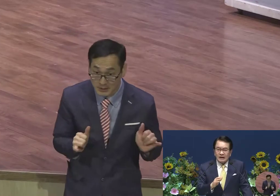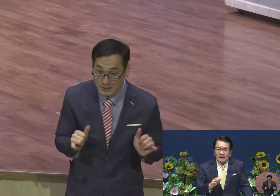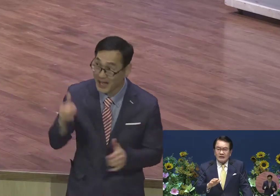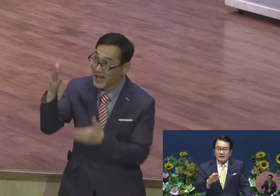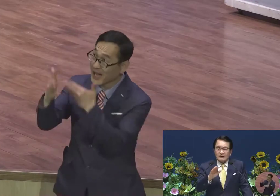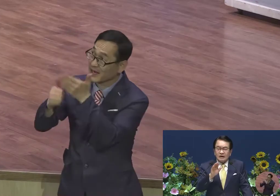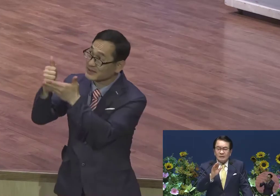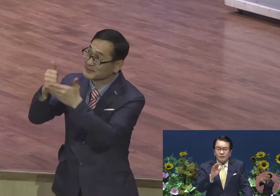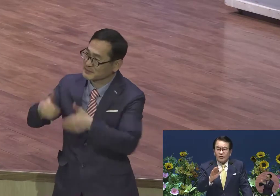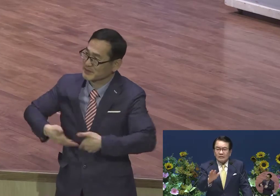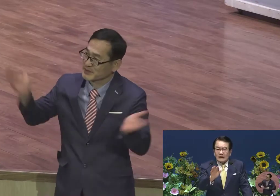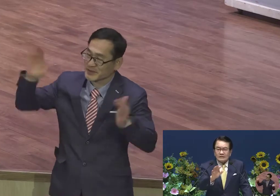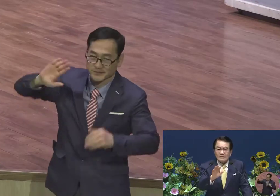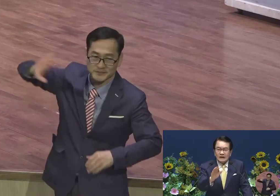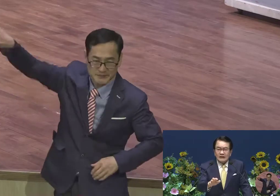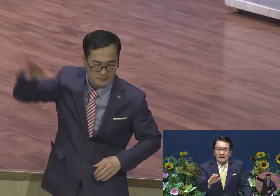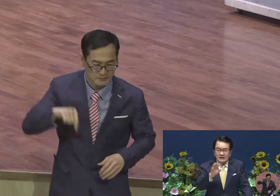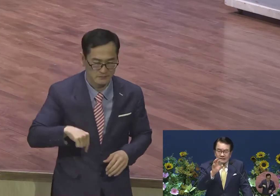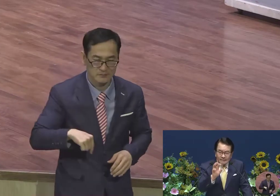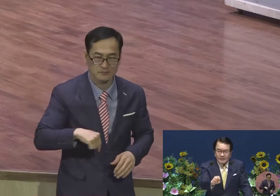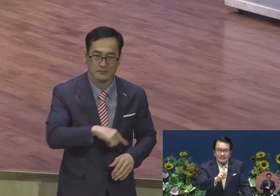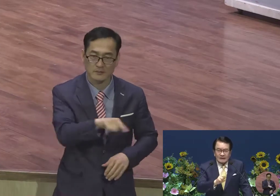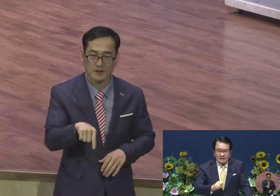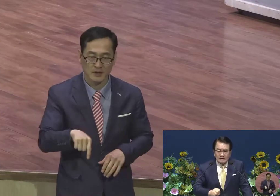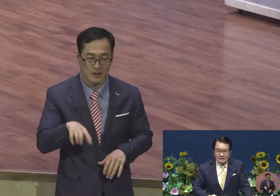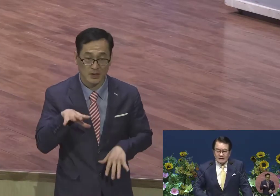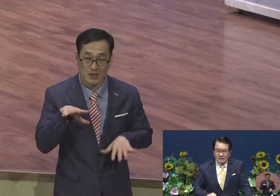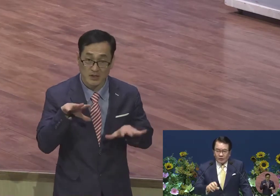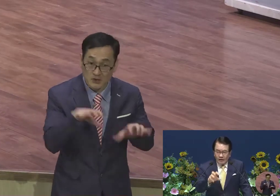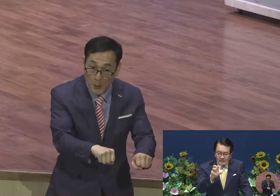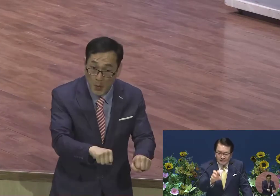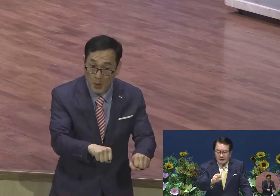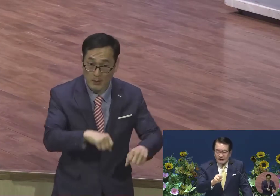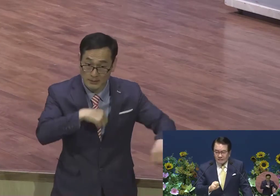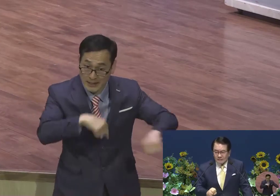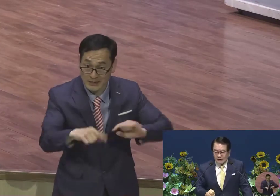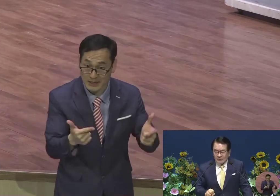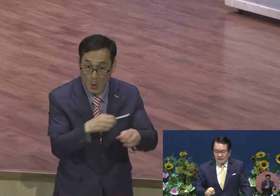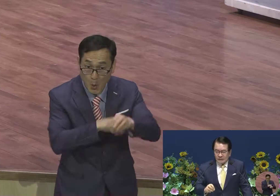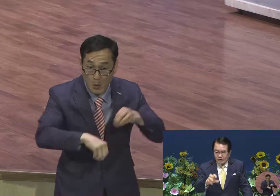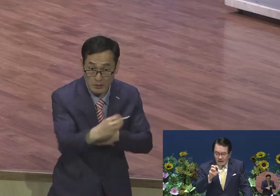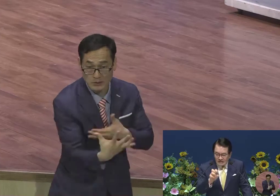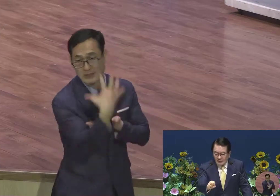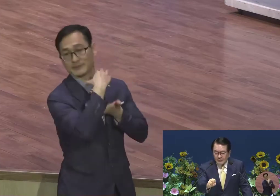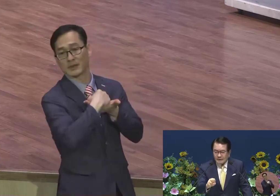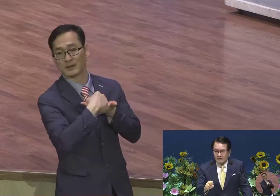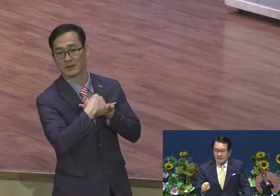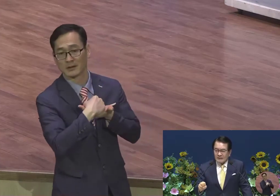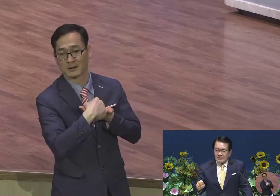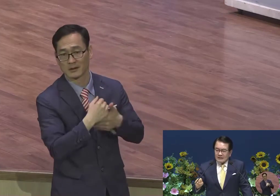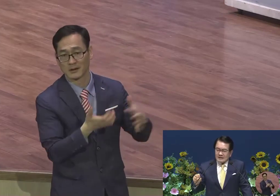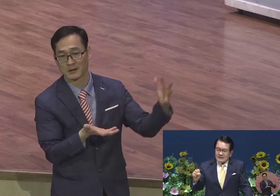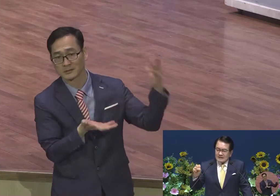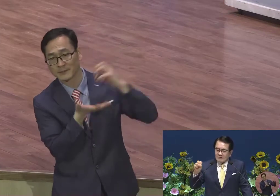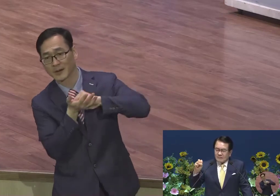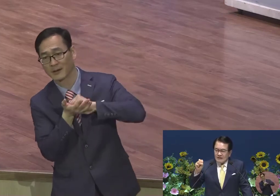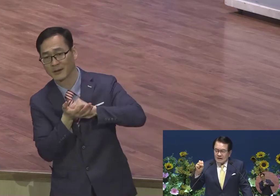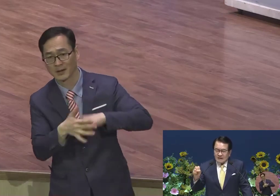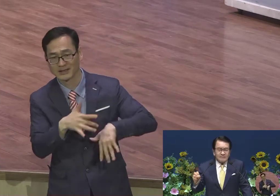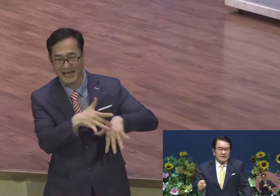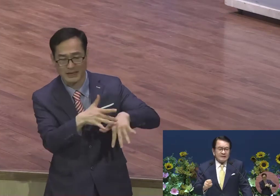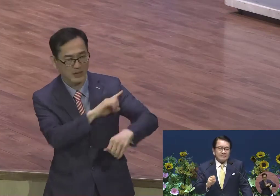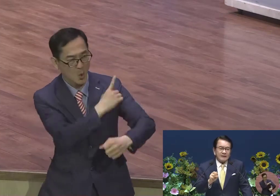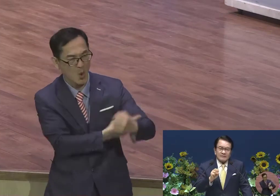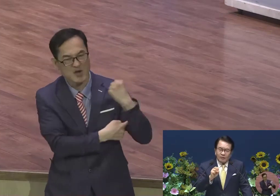없이 사니까 정보하고 다스리는 게 아니라 잡혀 살아. 돈에 잡혀 살고. 세상 권력에 잡혀 살고. 가장